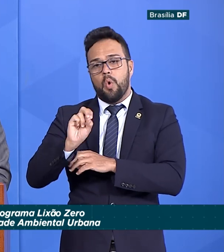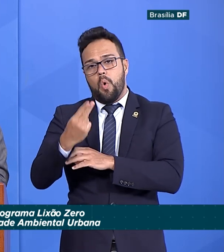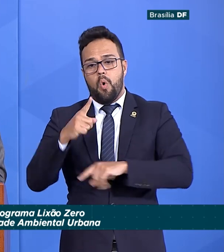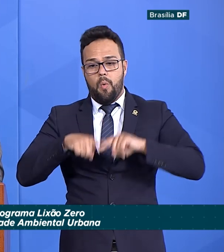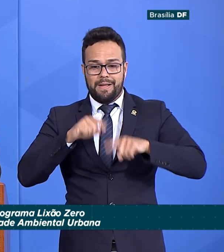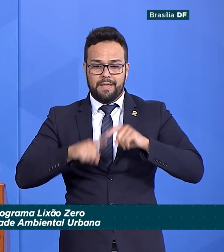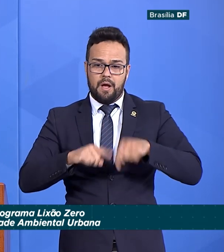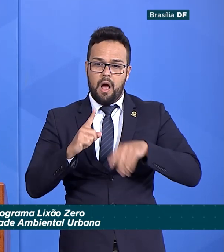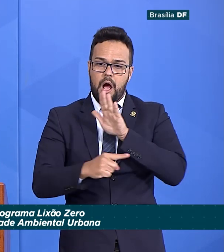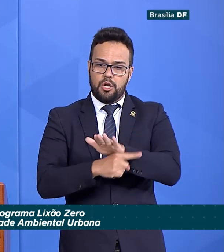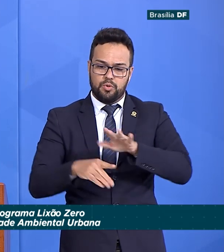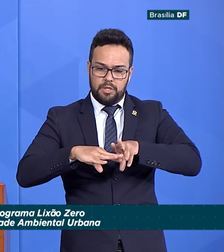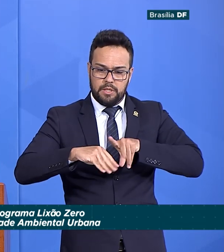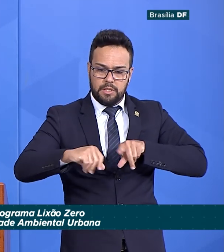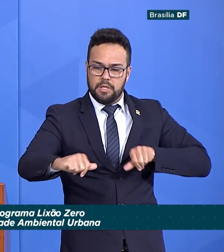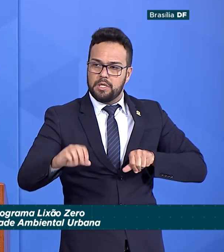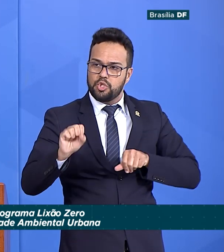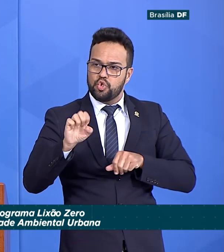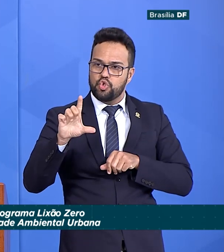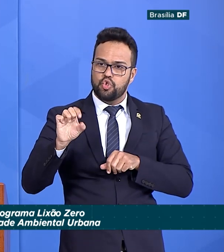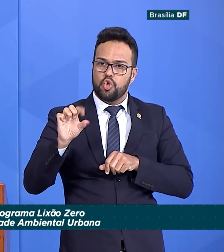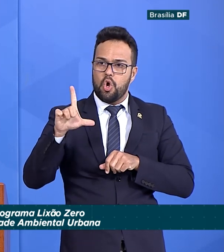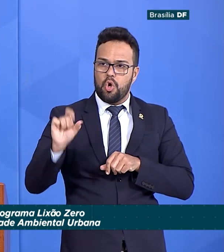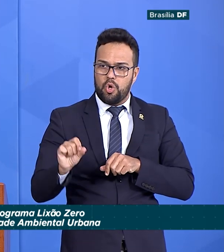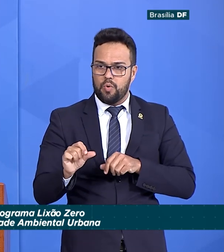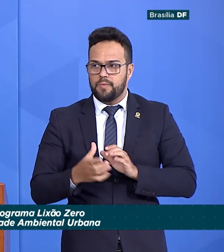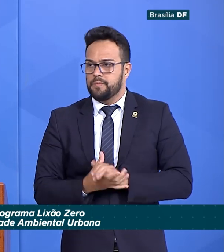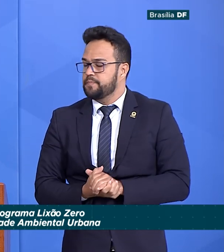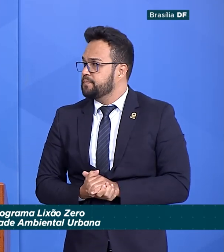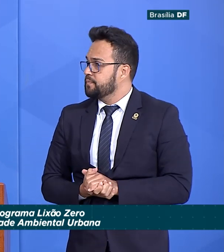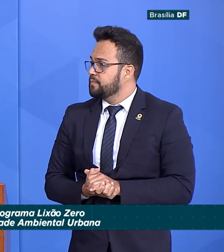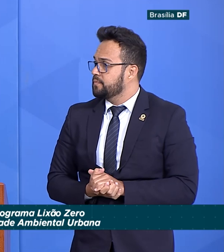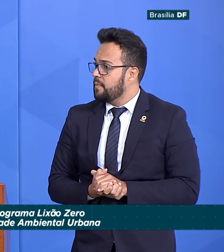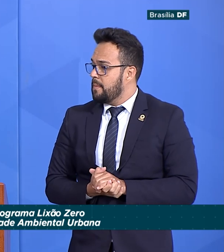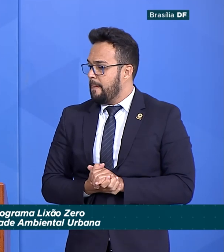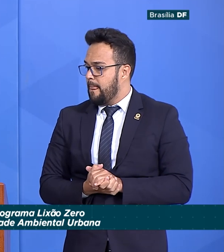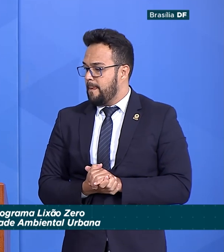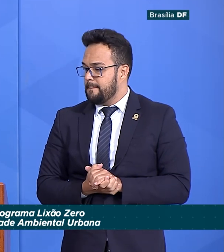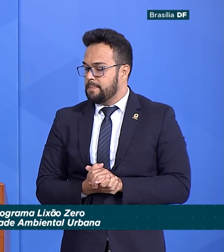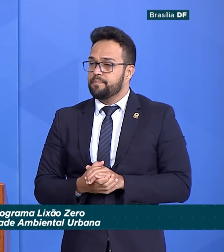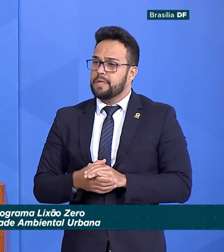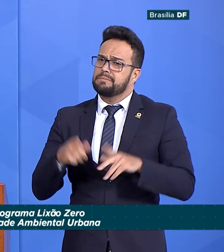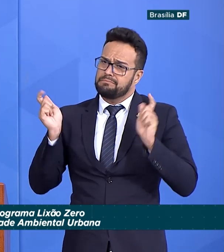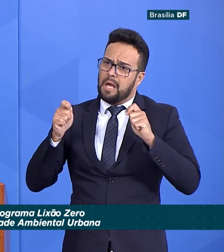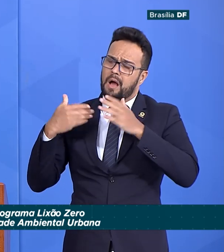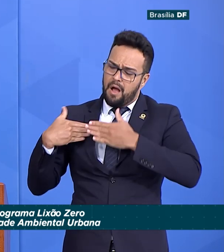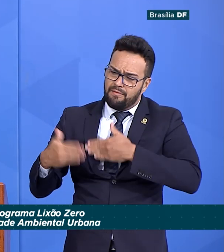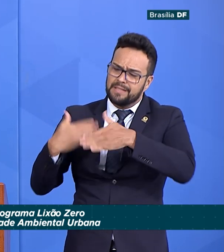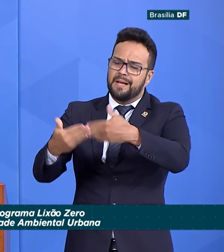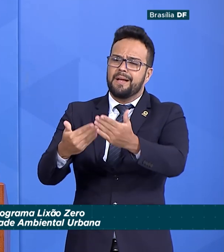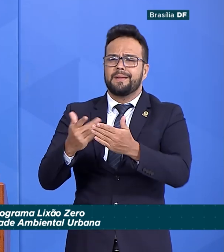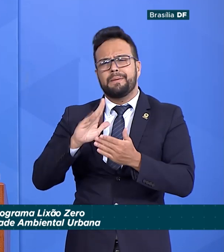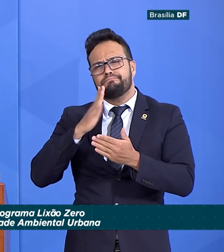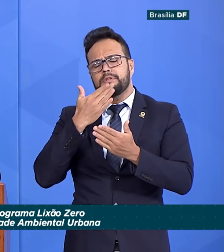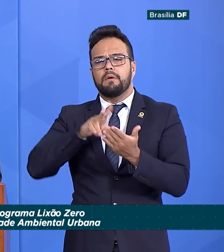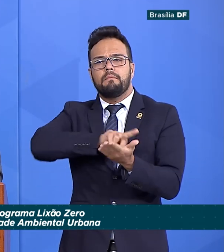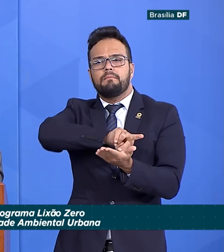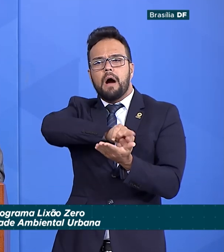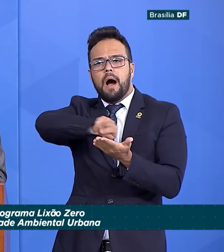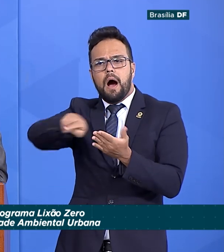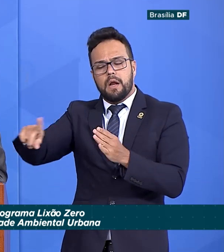o solo. Nesse aspecto, o deputado Ricardo Zardi e eu já debatemos muito aí como avançar. E várias outras